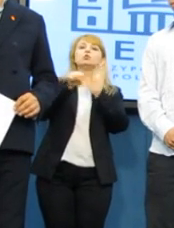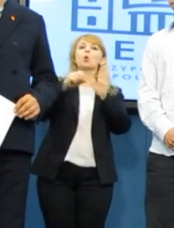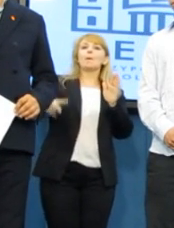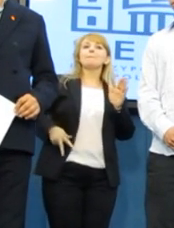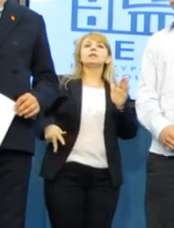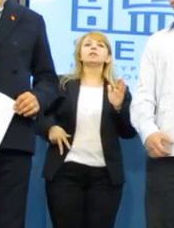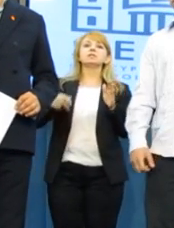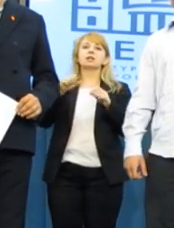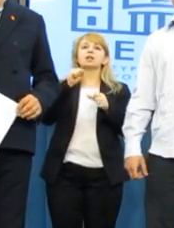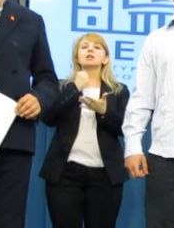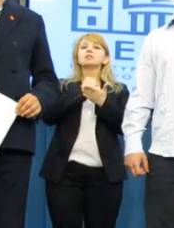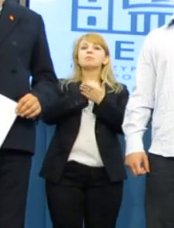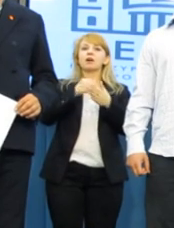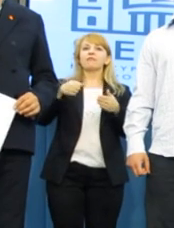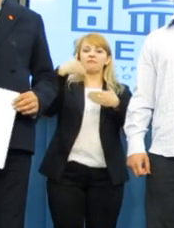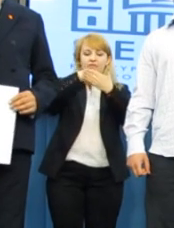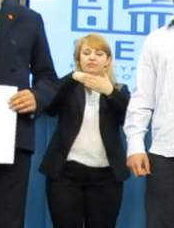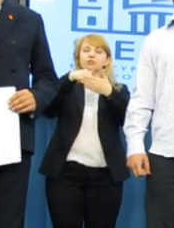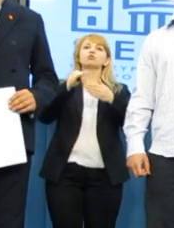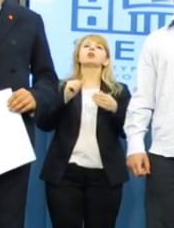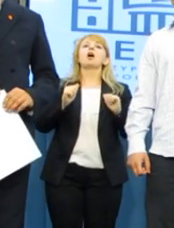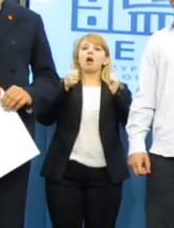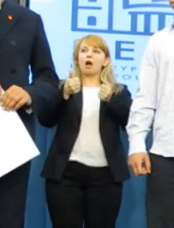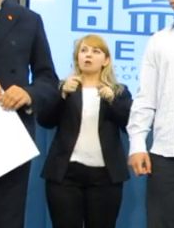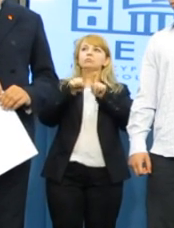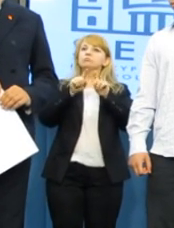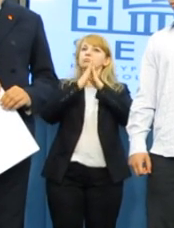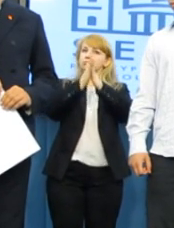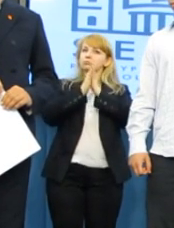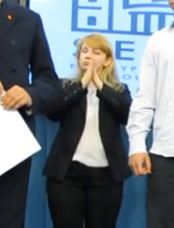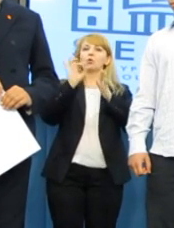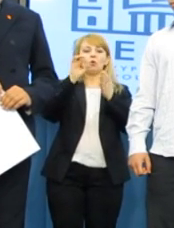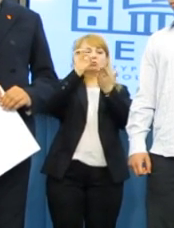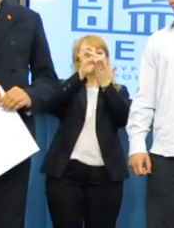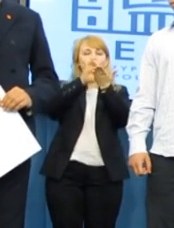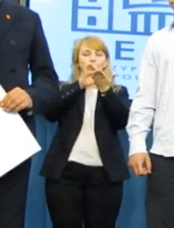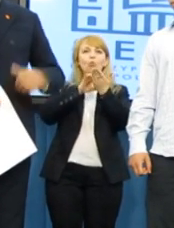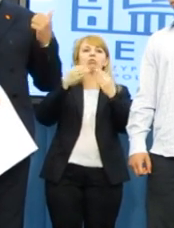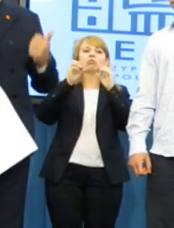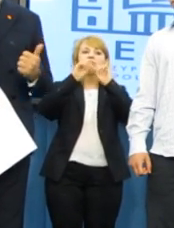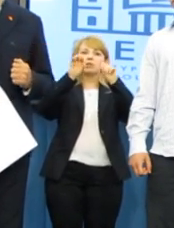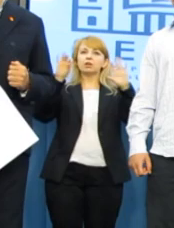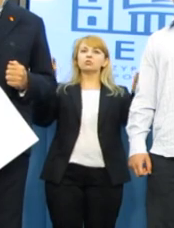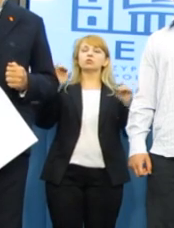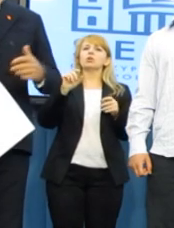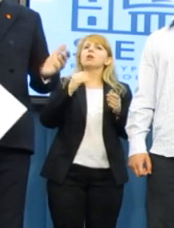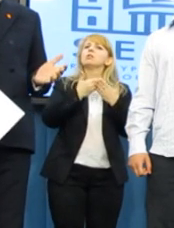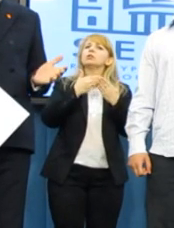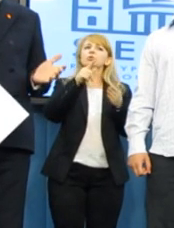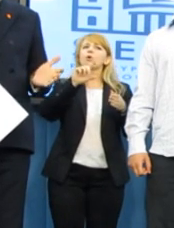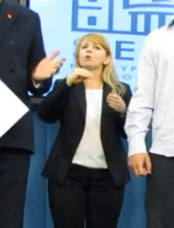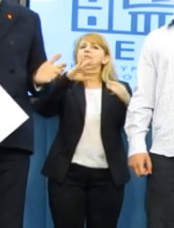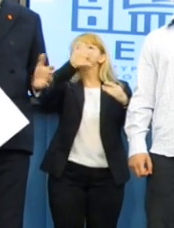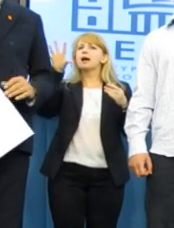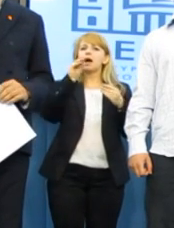ministra Bartłomieja Sienkiewicza, także z prośbą o szczegółowe wyjaśnienie, czy była akcja.